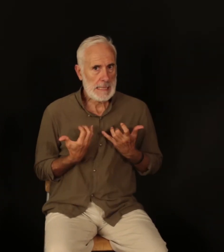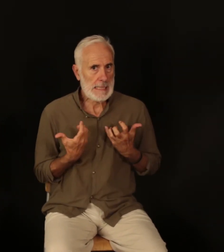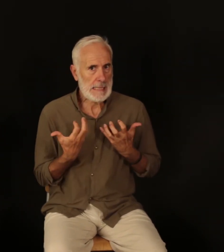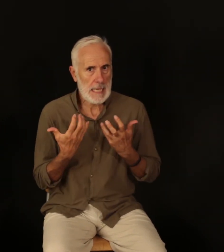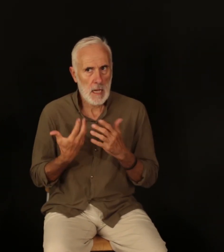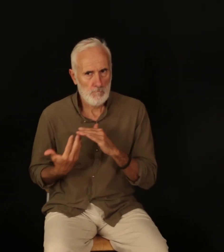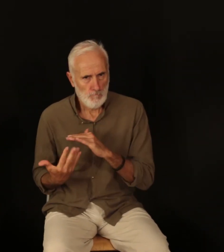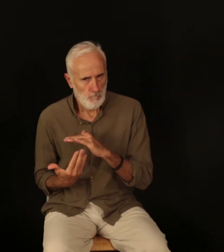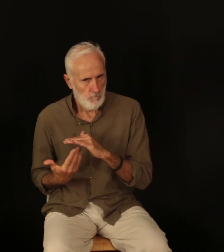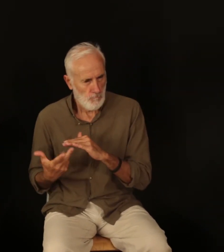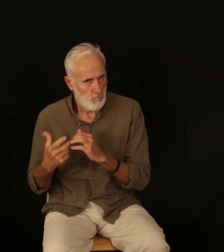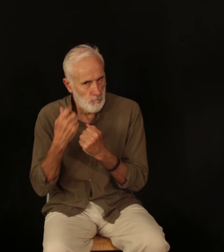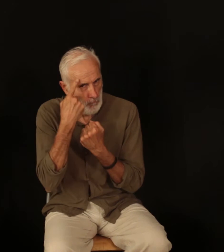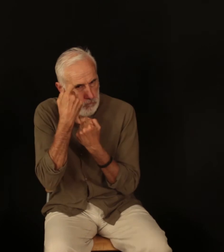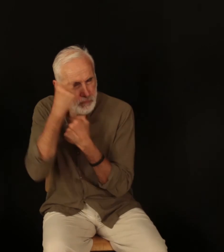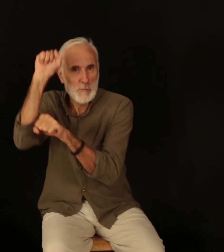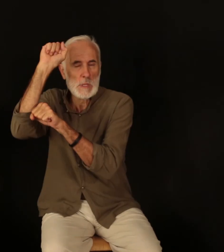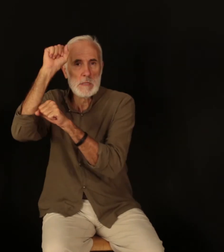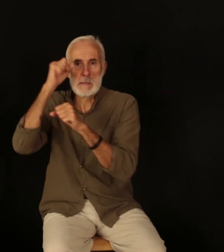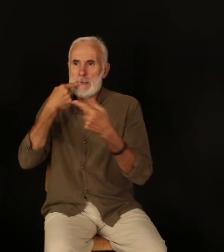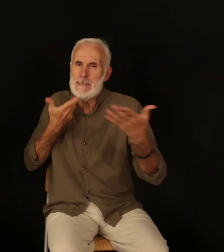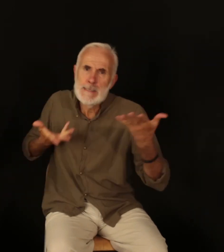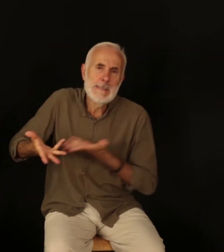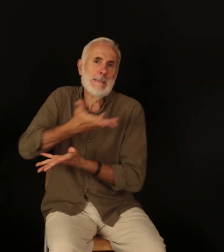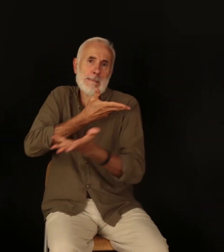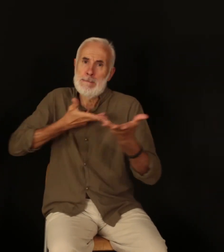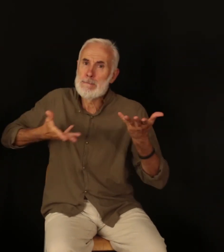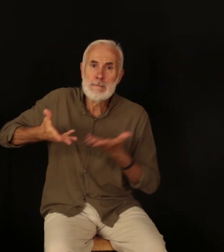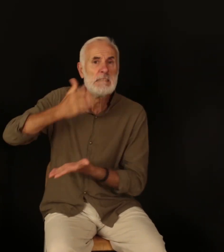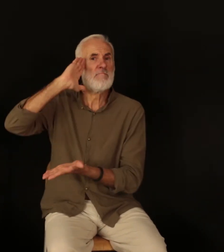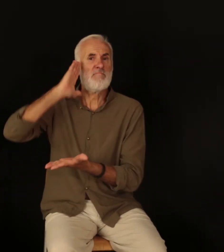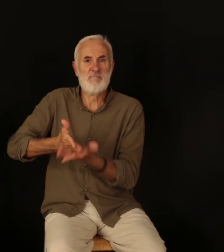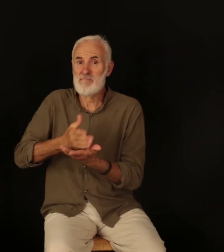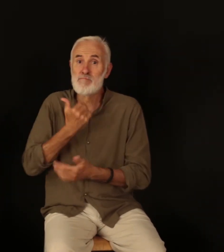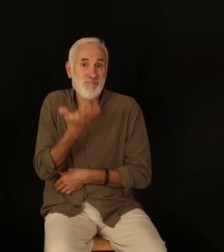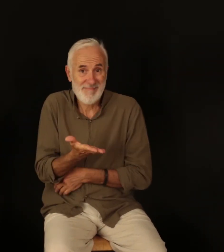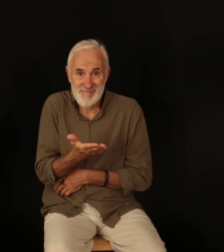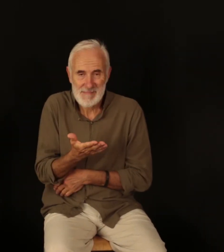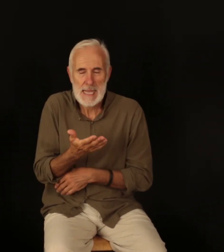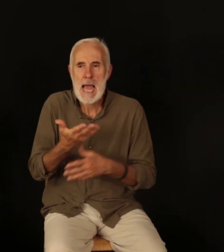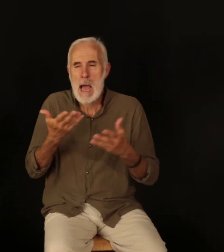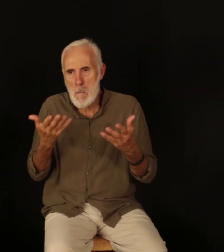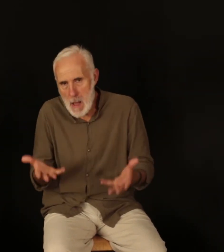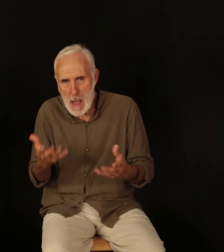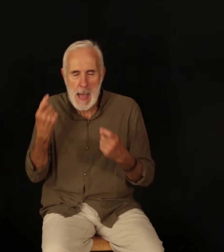révolution. Et nous n'avons pas réussi à trancher. Donc nous avons plutôt décidé de traiter d'un rapport